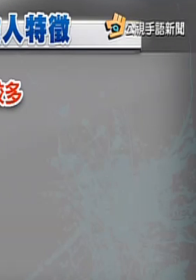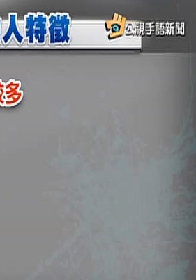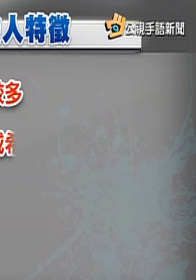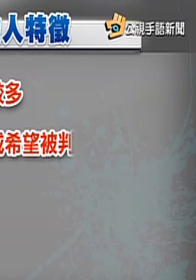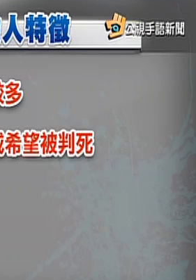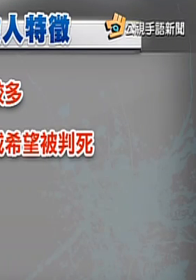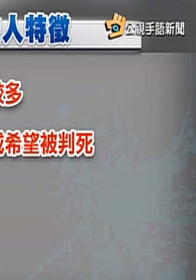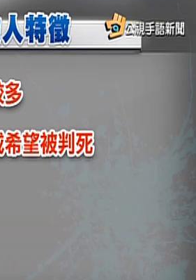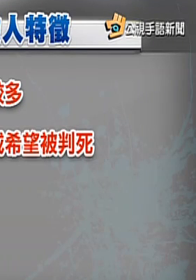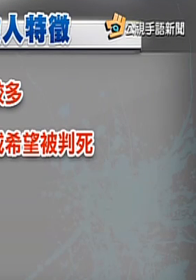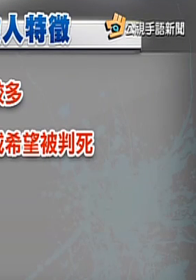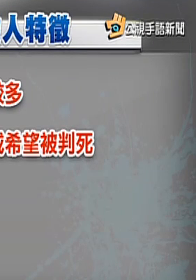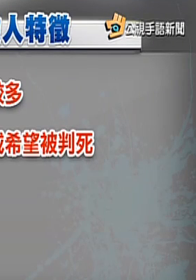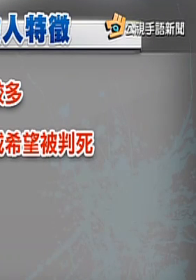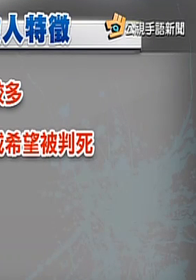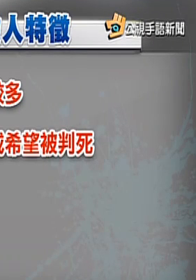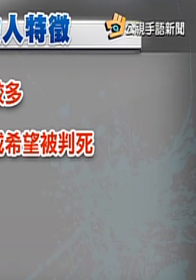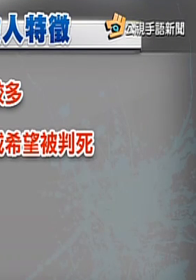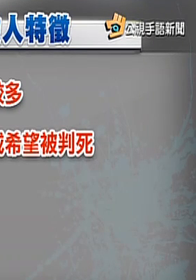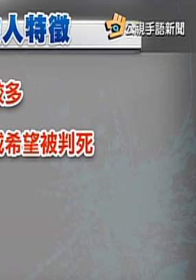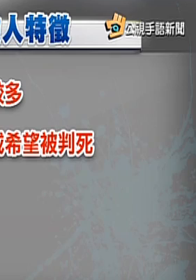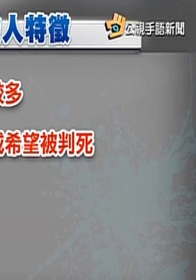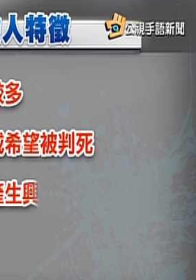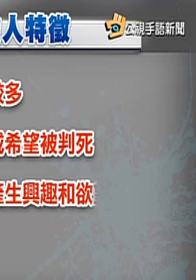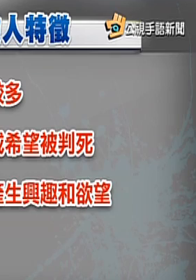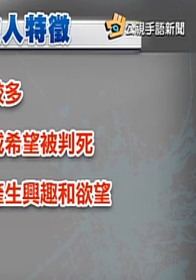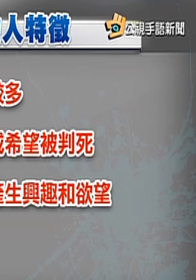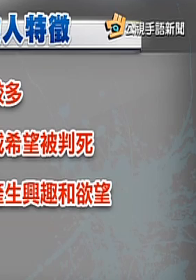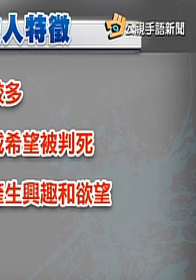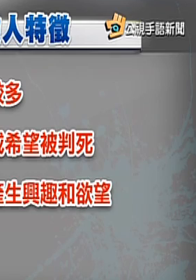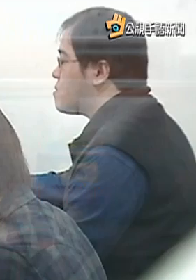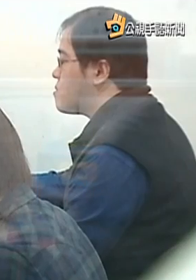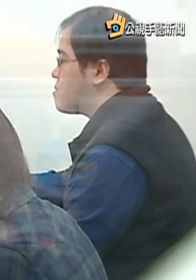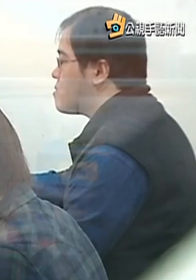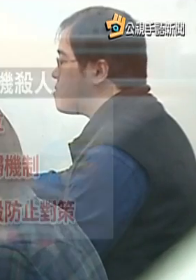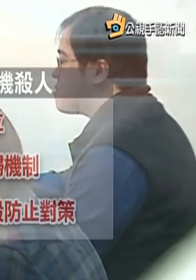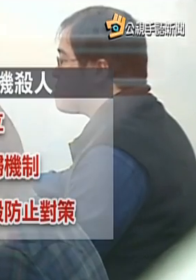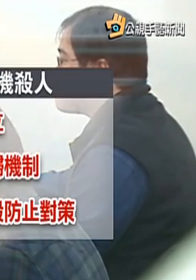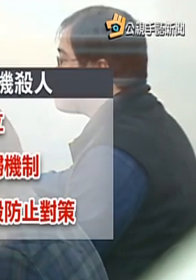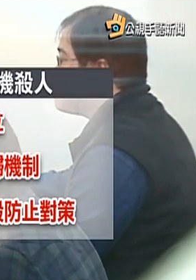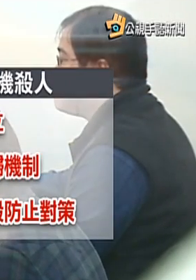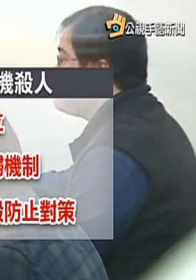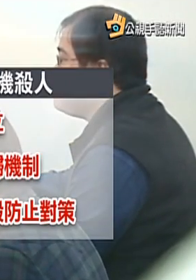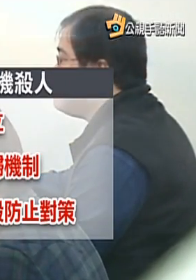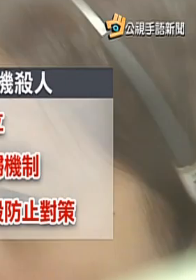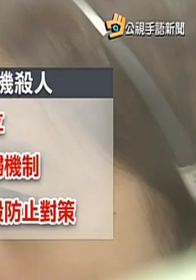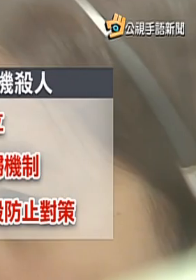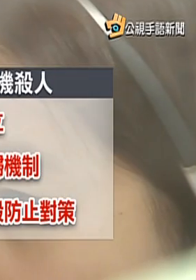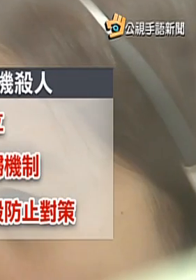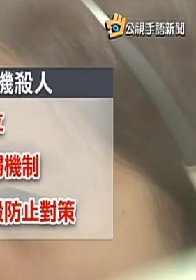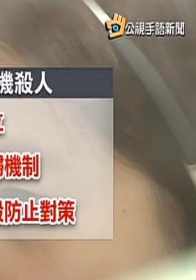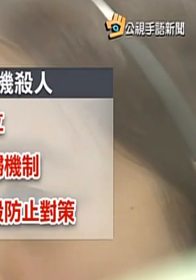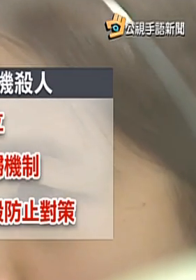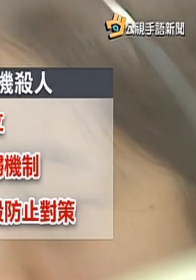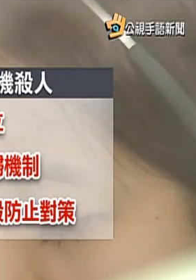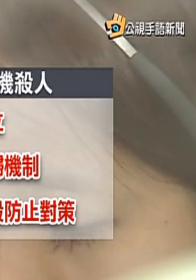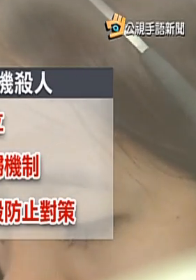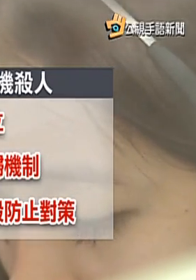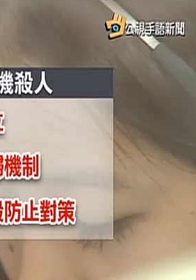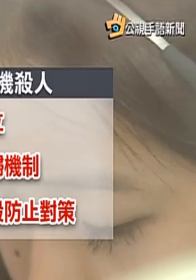自杀或是希望被判死的倾向，对杀人产生兴趣，因此必须设法推动防止自杀的对策，也要改善边缘人